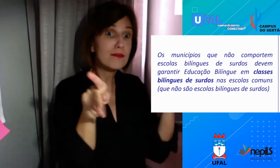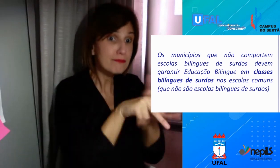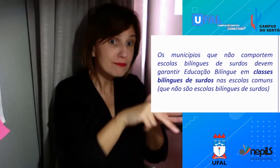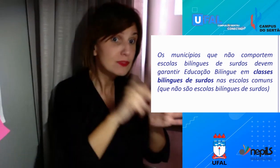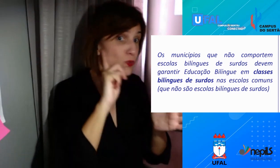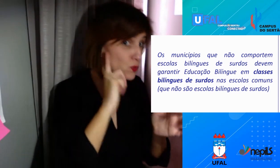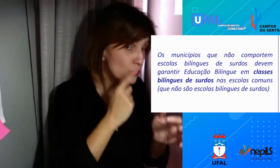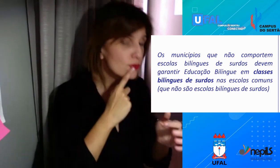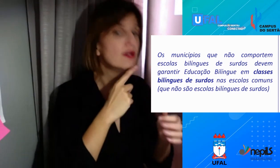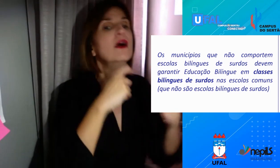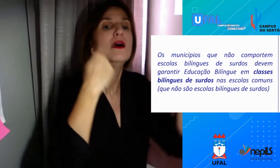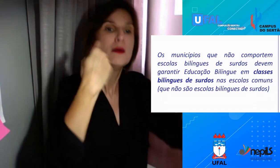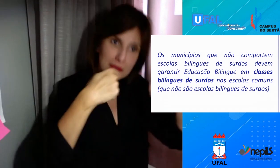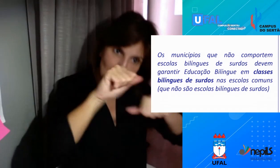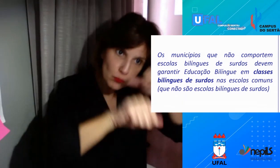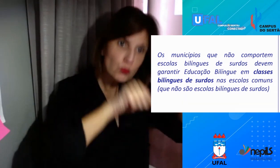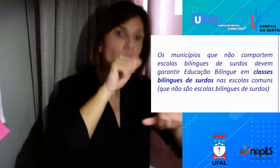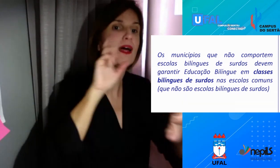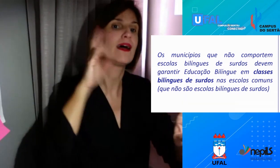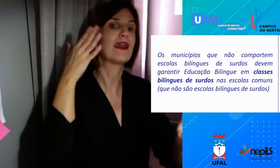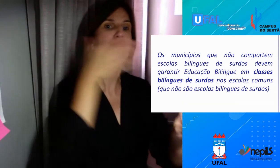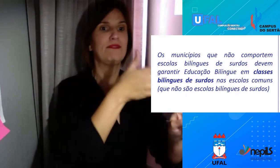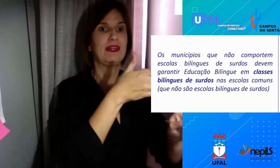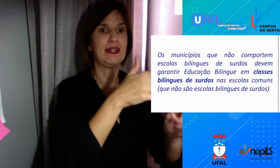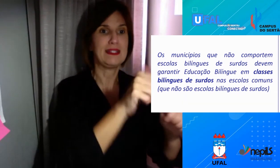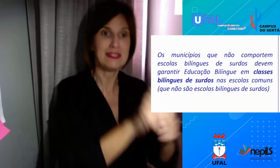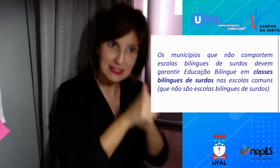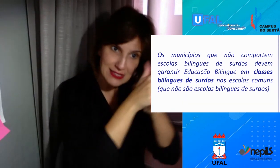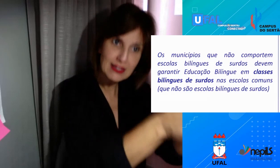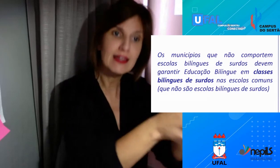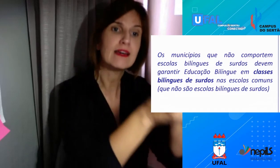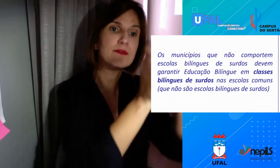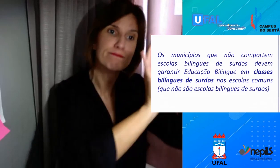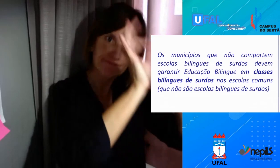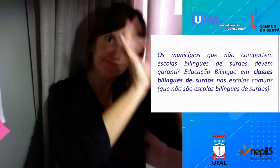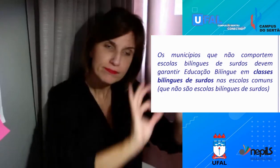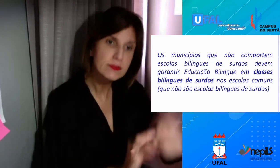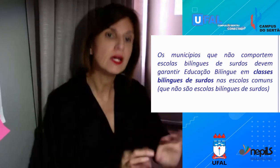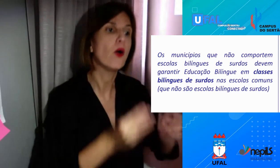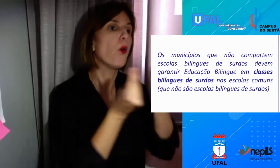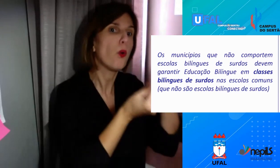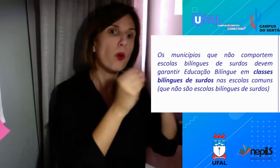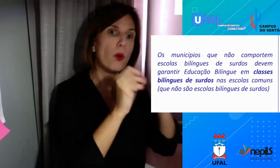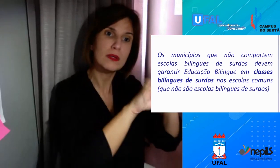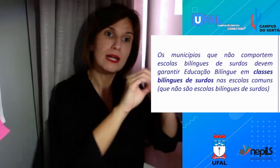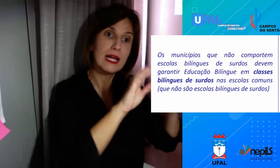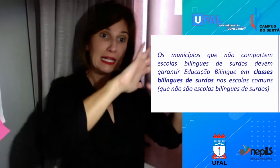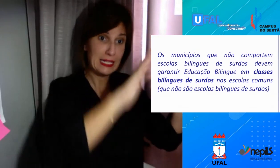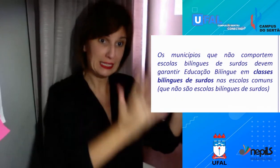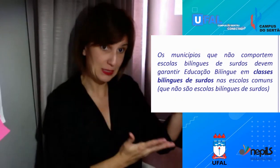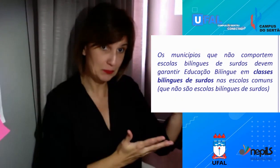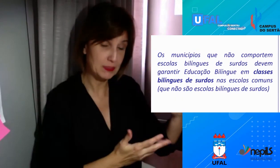a Libras. Nas escolas bilíngues, é importante também que as referências sejam